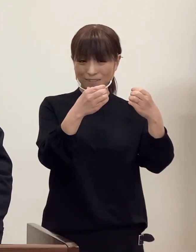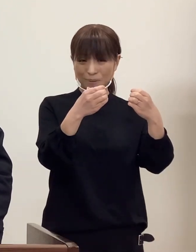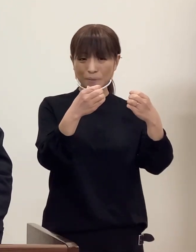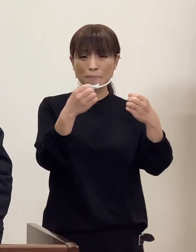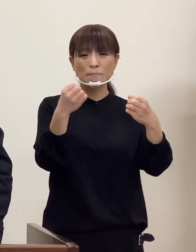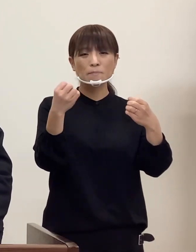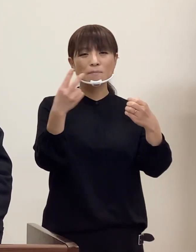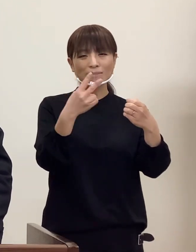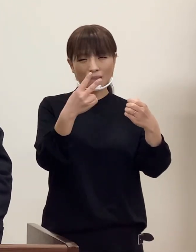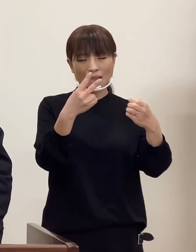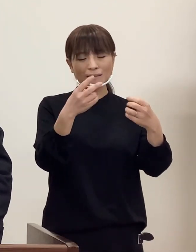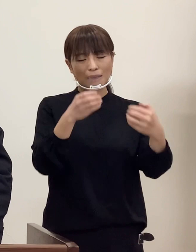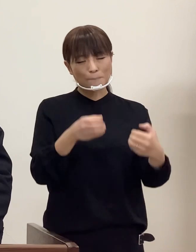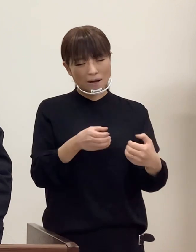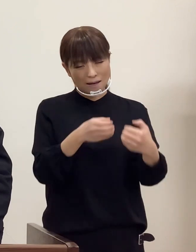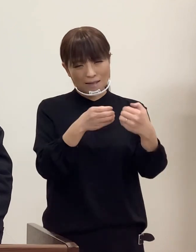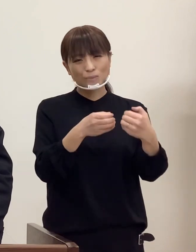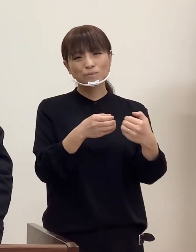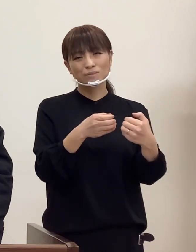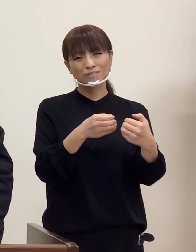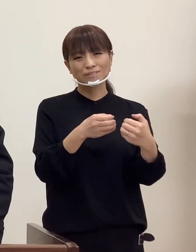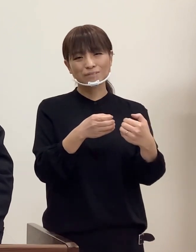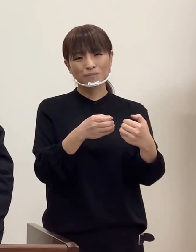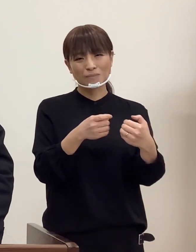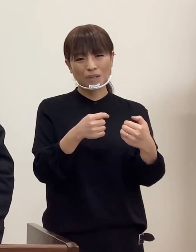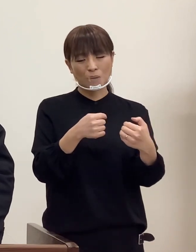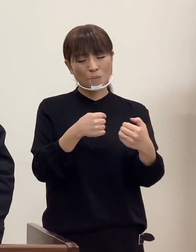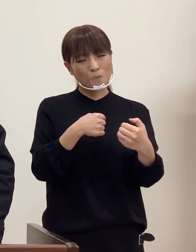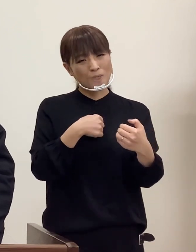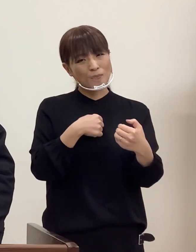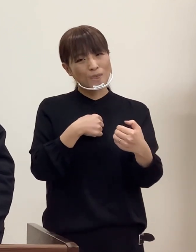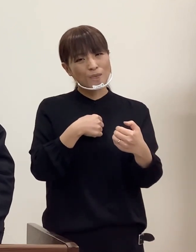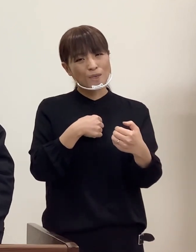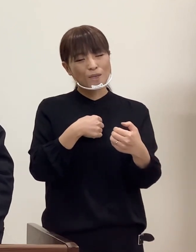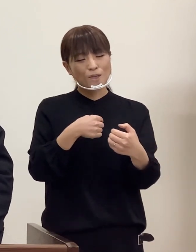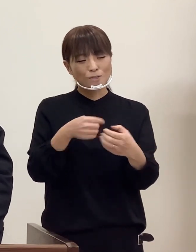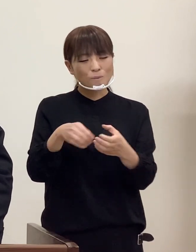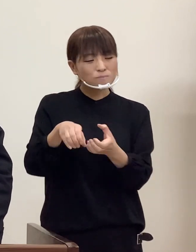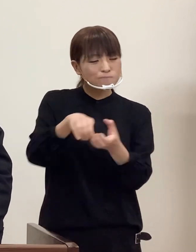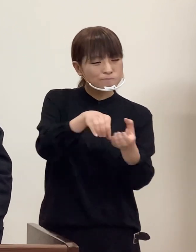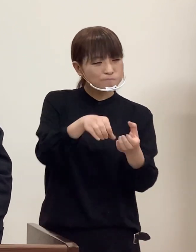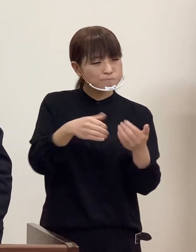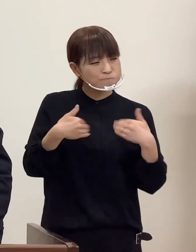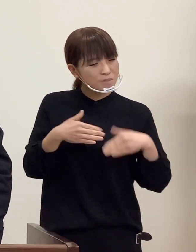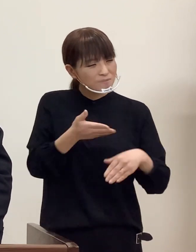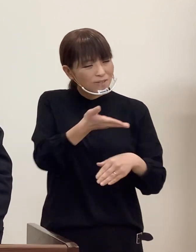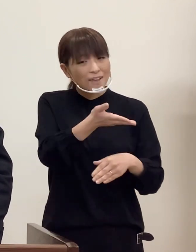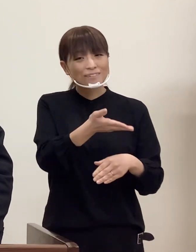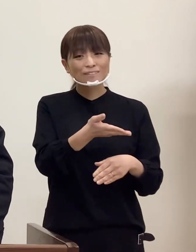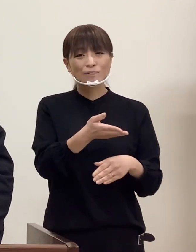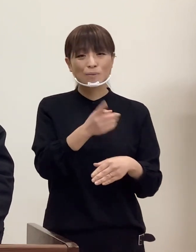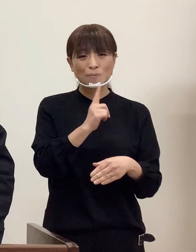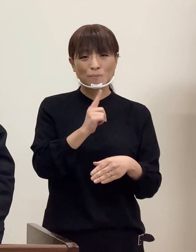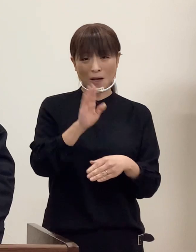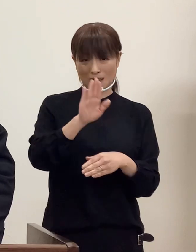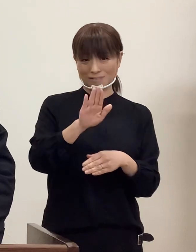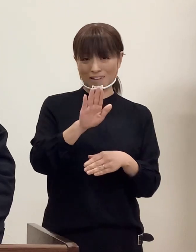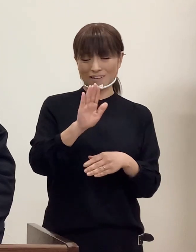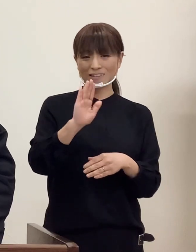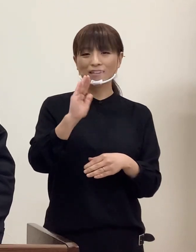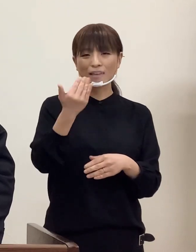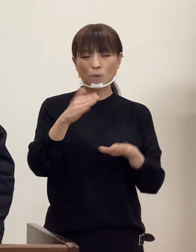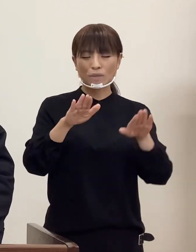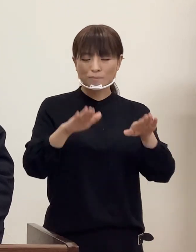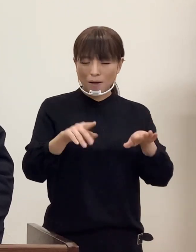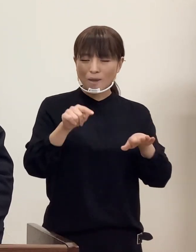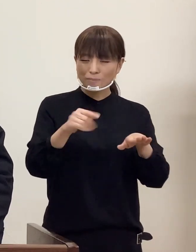献杯をし合うと、俺の杯受けられねえのかというのもありましたが、今はそういう文